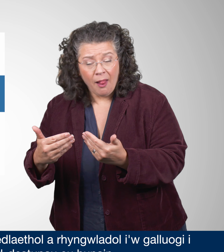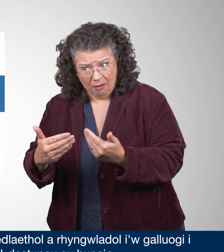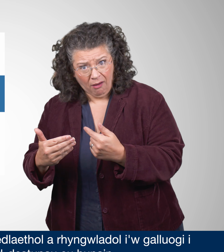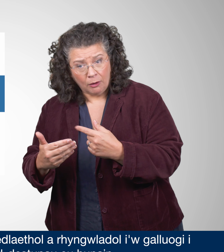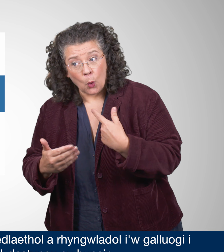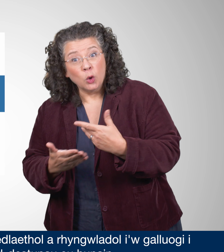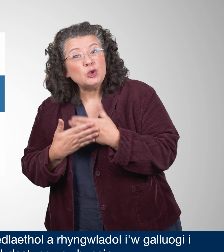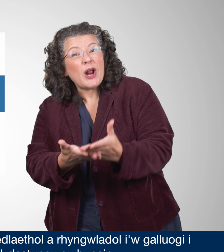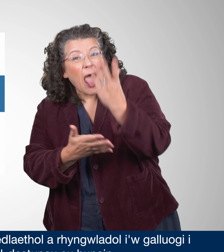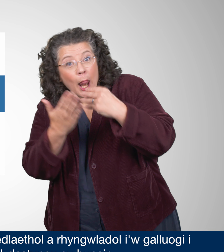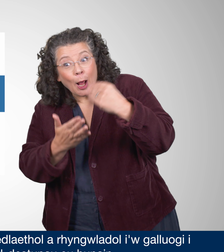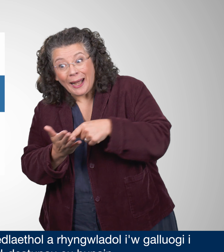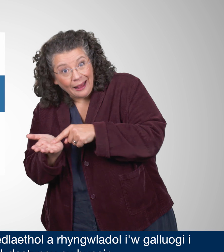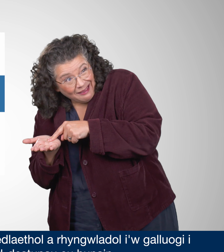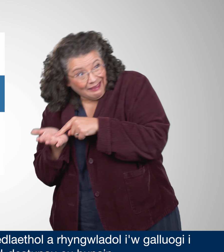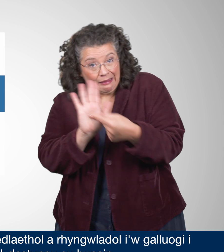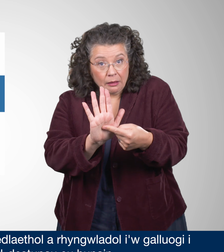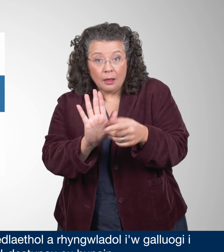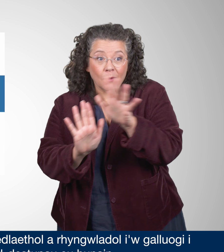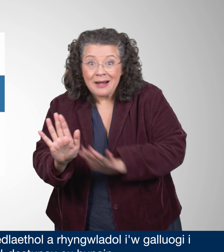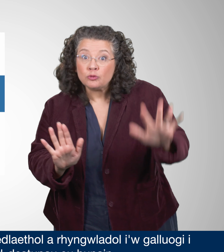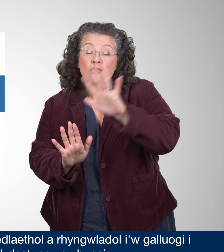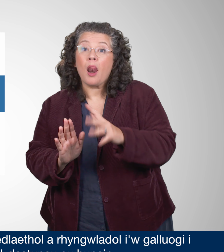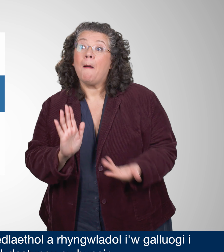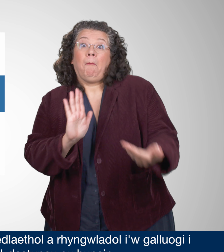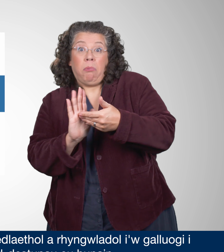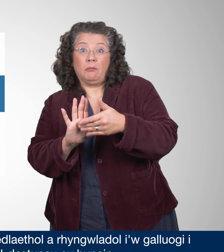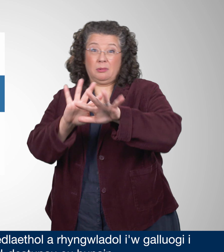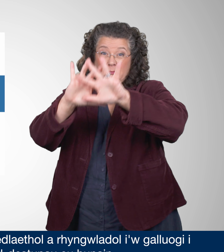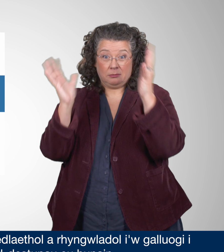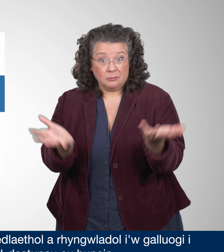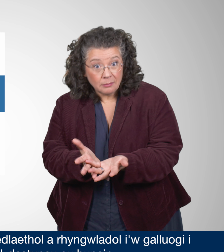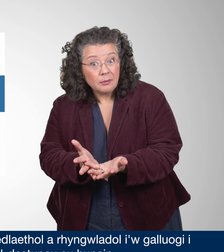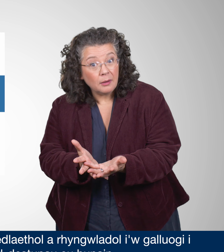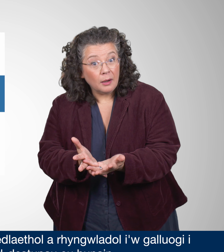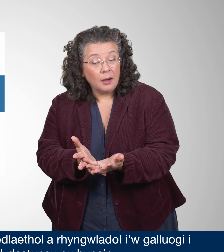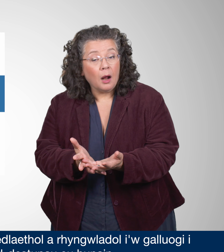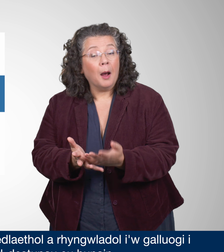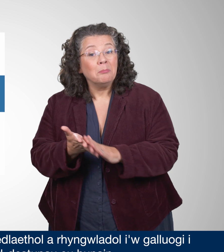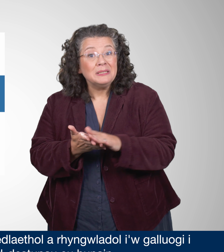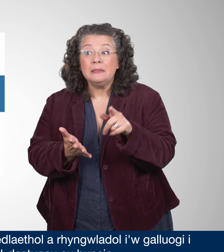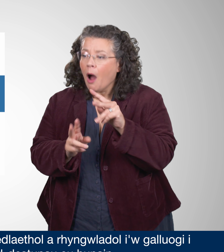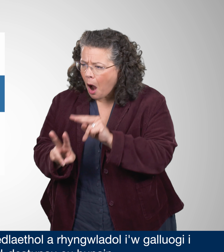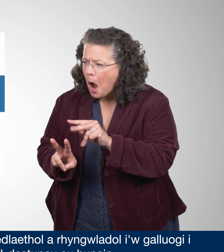gyda phartneriaid cenedlaethol a rhyngwladol.